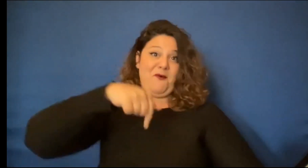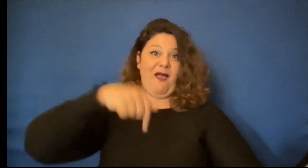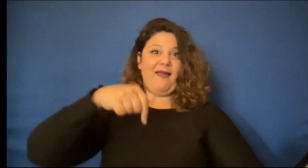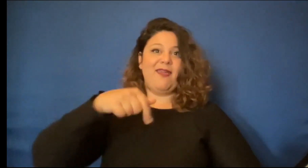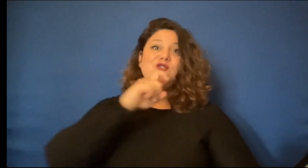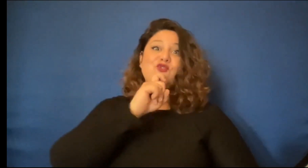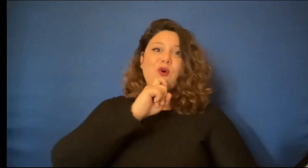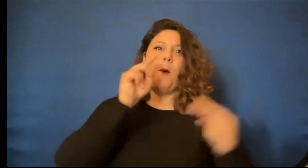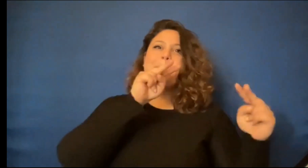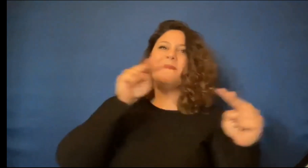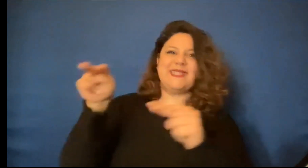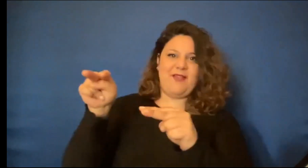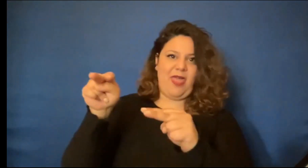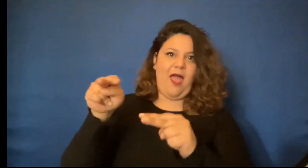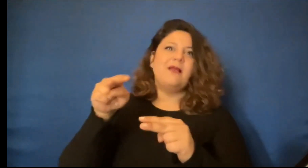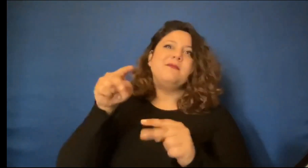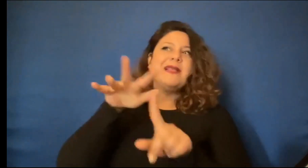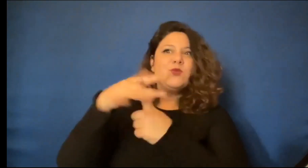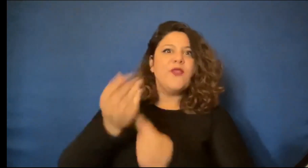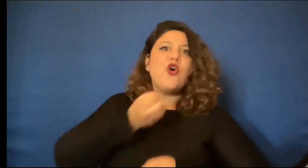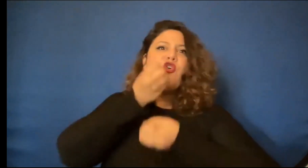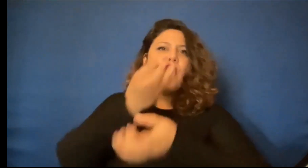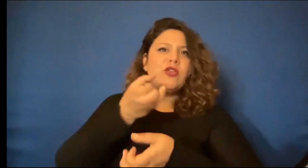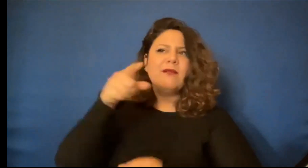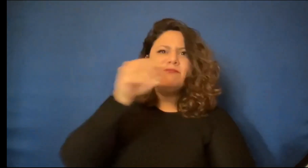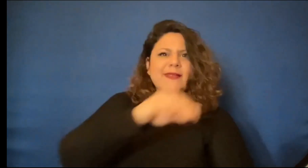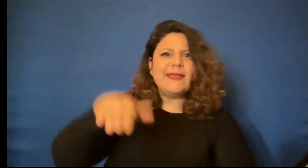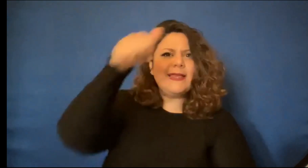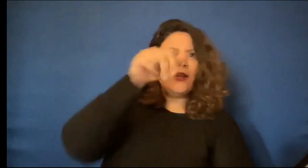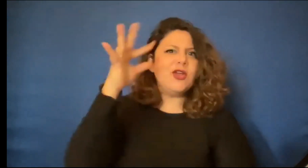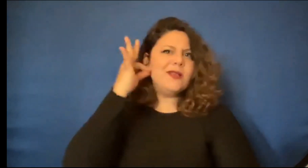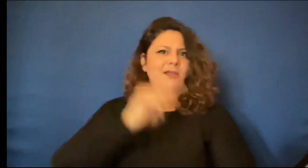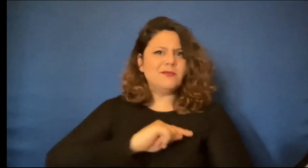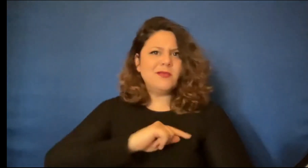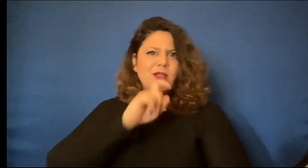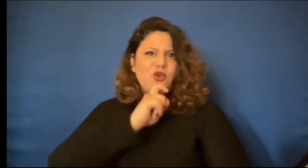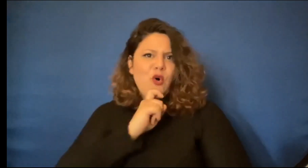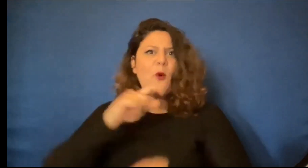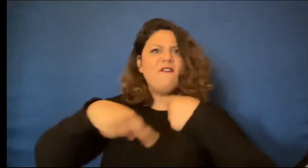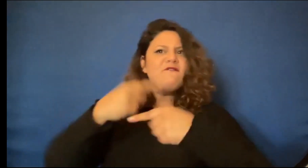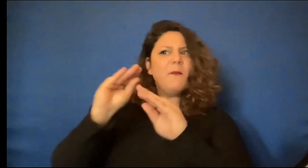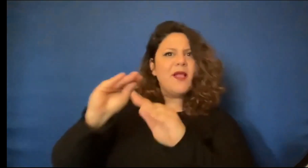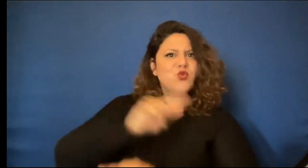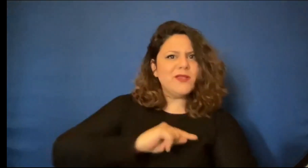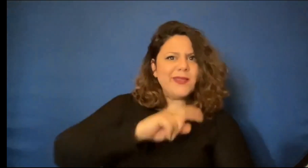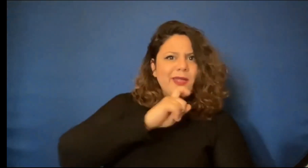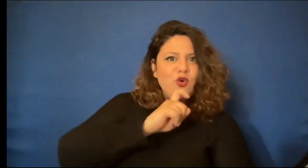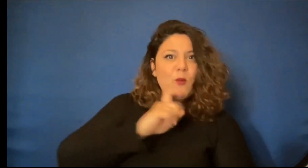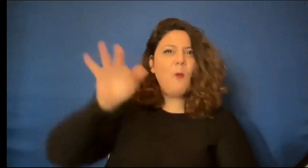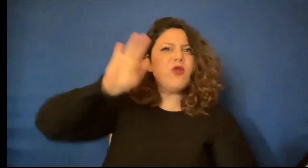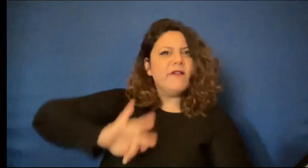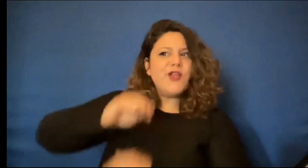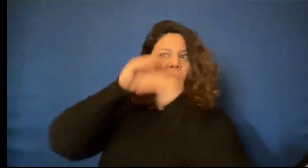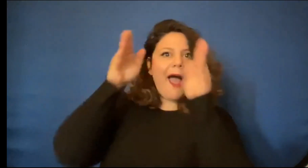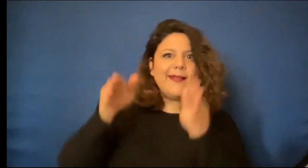contar qué pasa, por qué pasa esto, cómo se sienten esos niños y estas niñas, sus familias, cómo deben responder los profesionales.